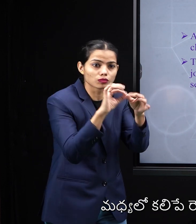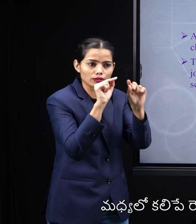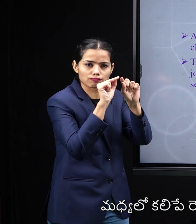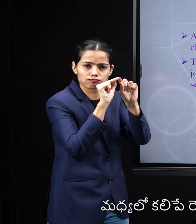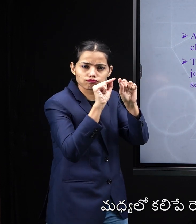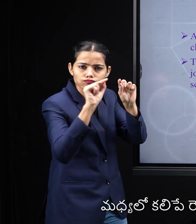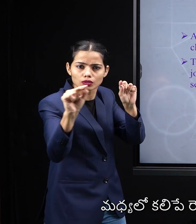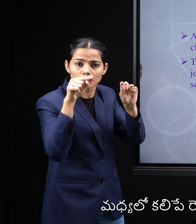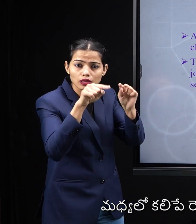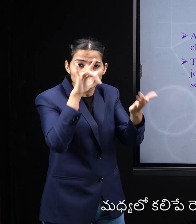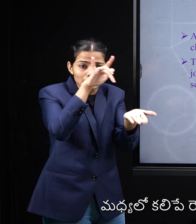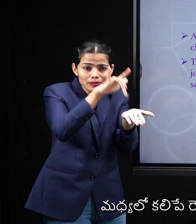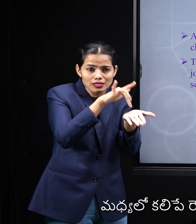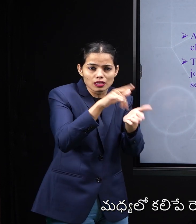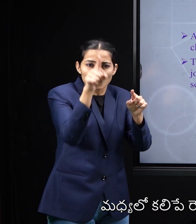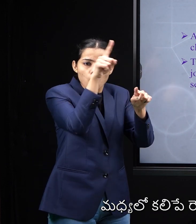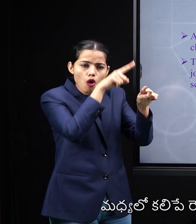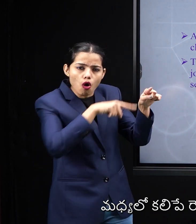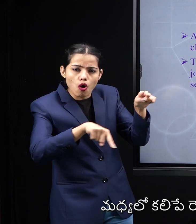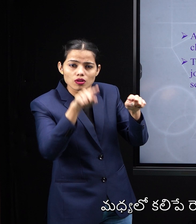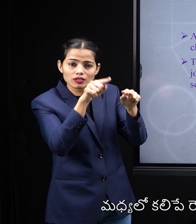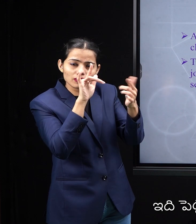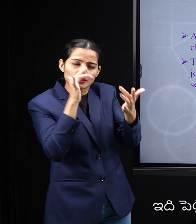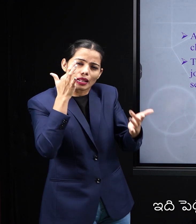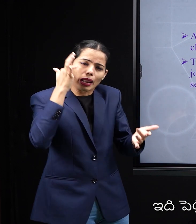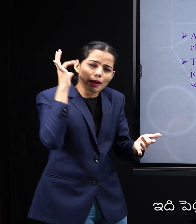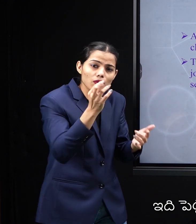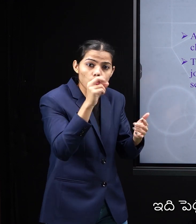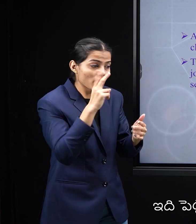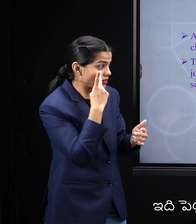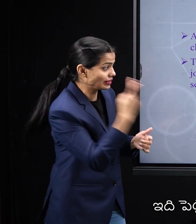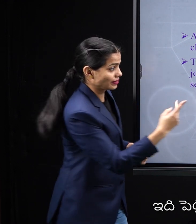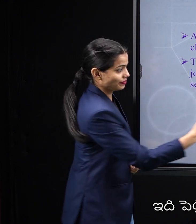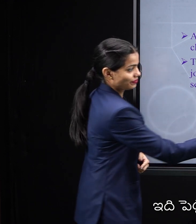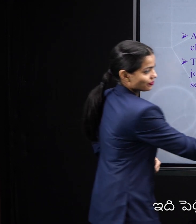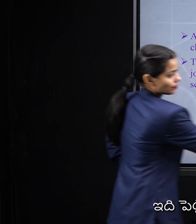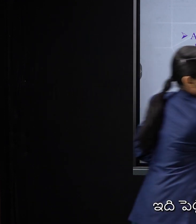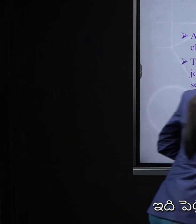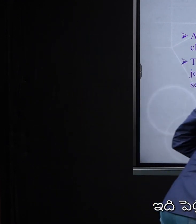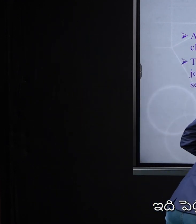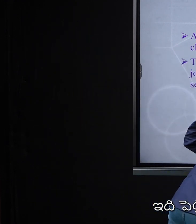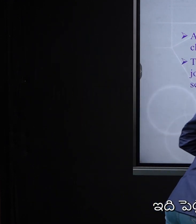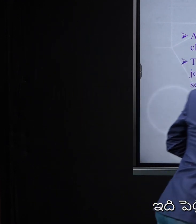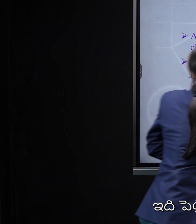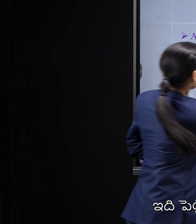రేడియాలతో కప్పబడిన ప్రాంతం. ఇది పెద్ద లేదా చిన్న రంగం కావచ్చు.